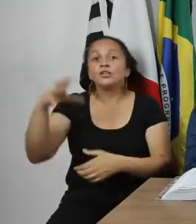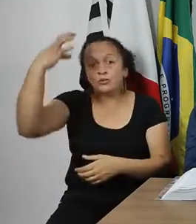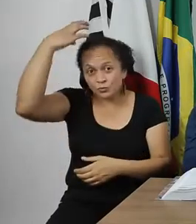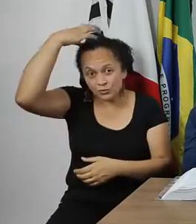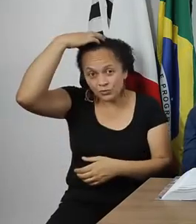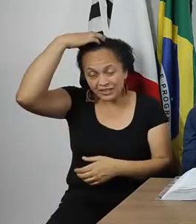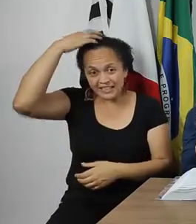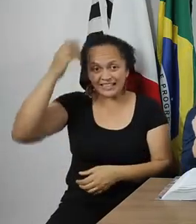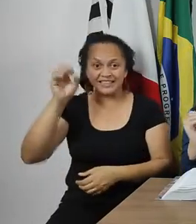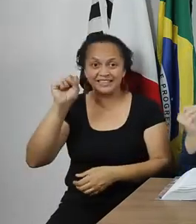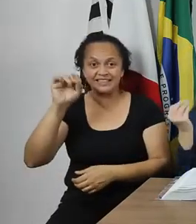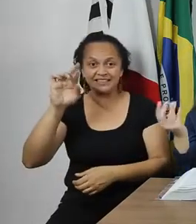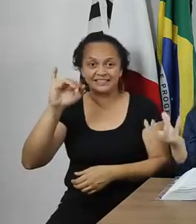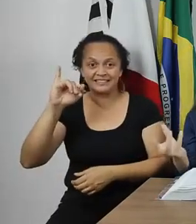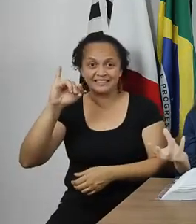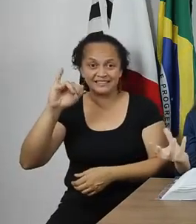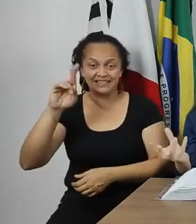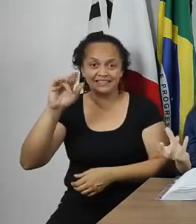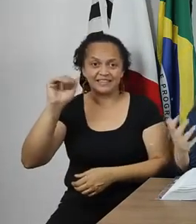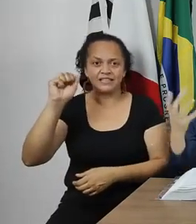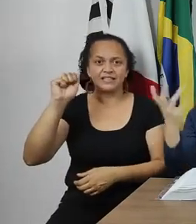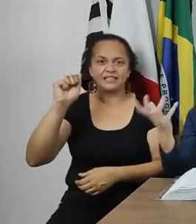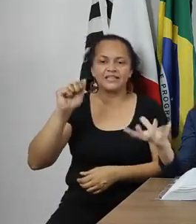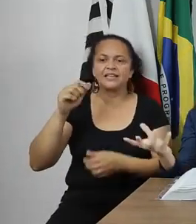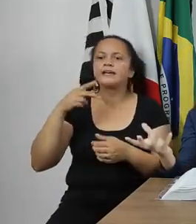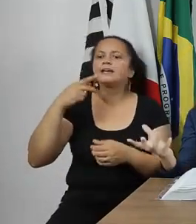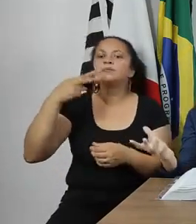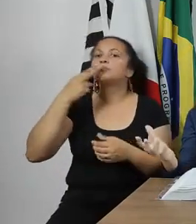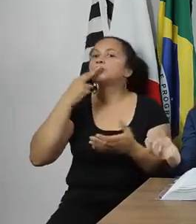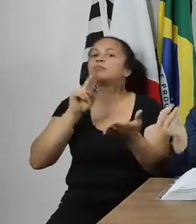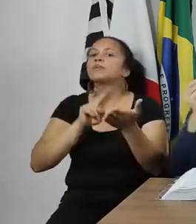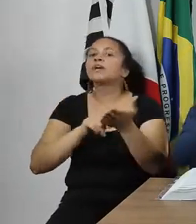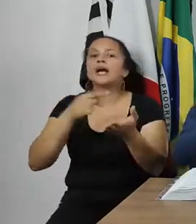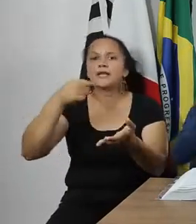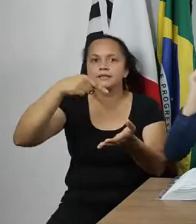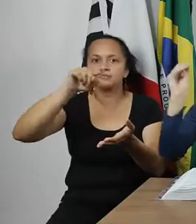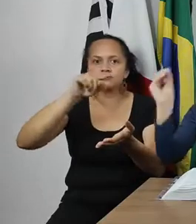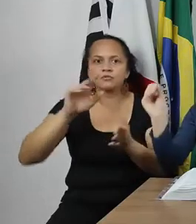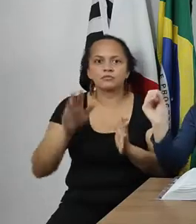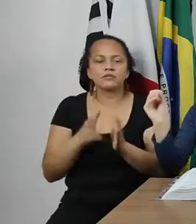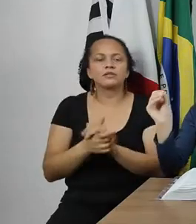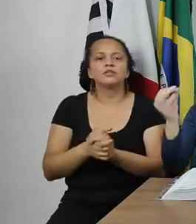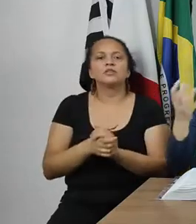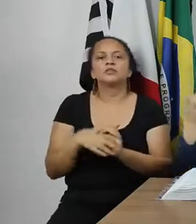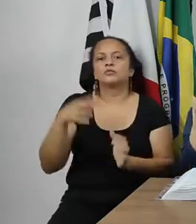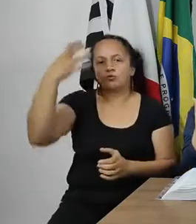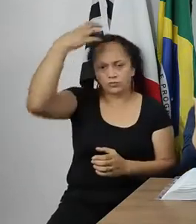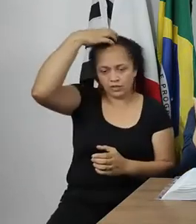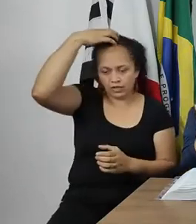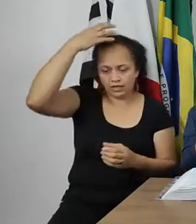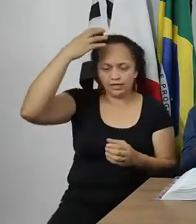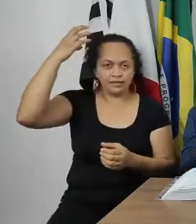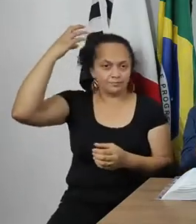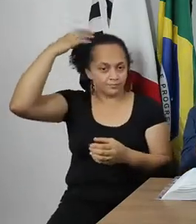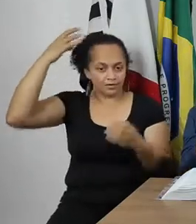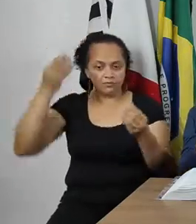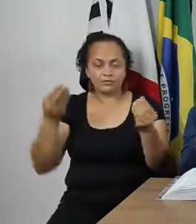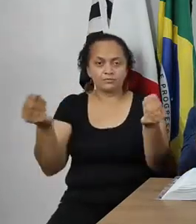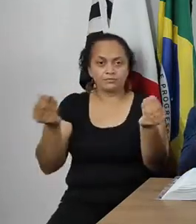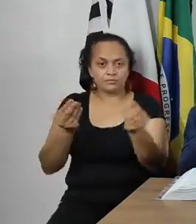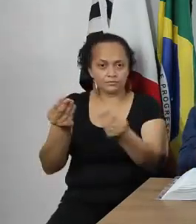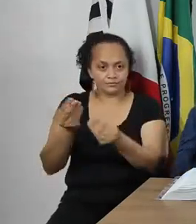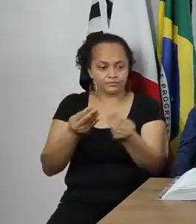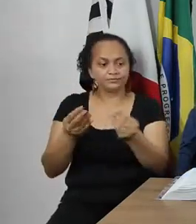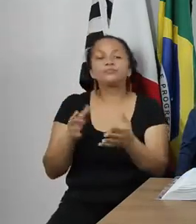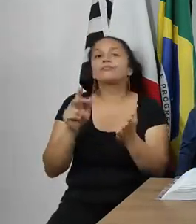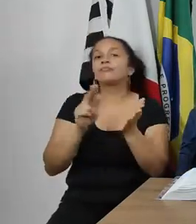Síria enviasse uma carta para ele, em mãos. Então, de um rei para um outro, receberam uma carta. Eu quero, junto com